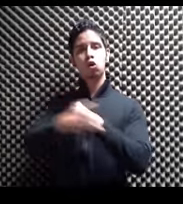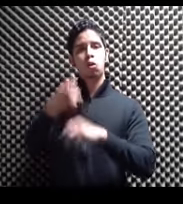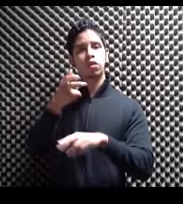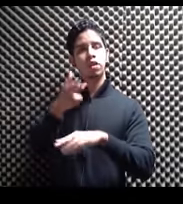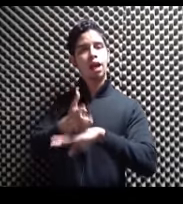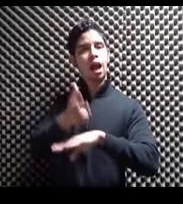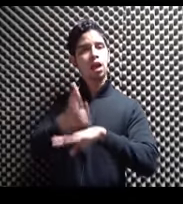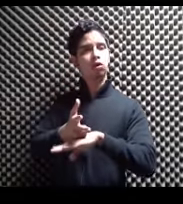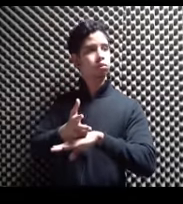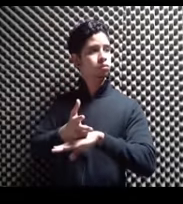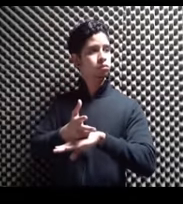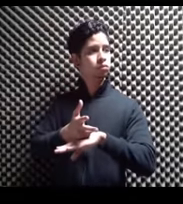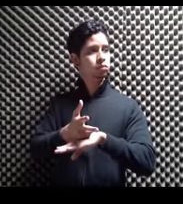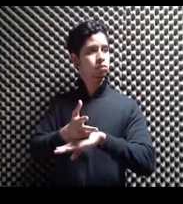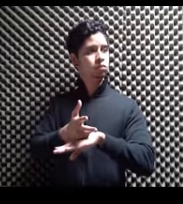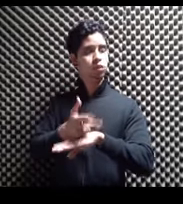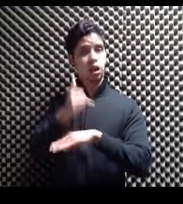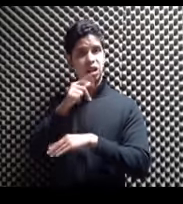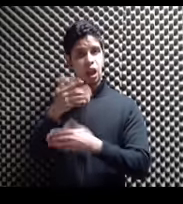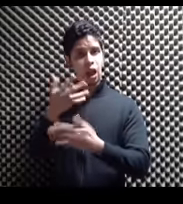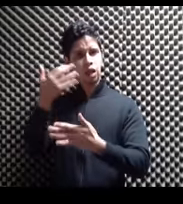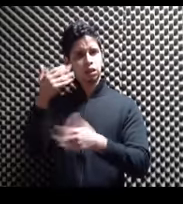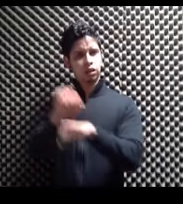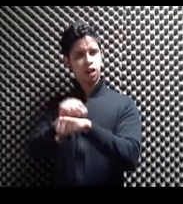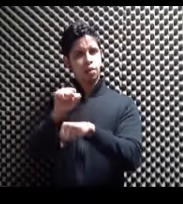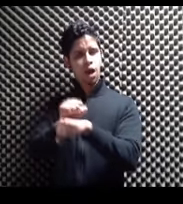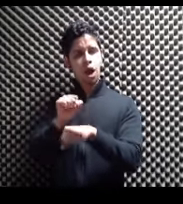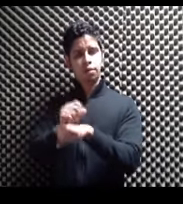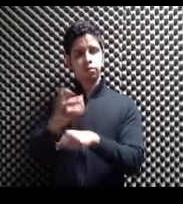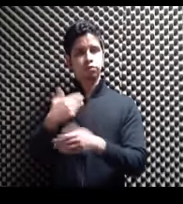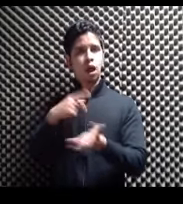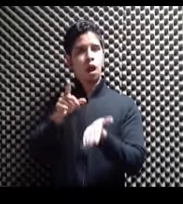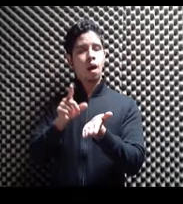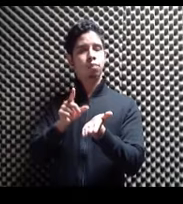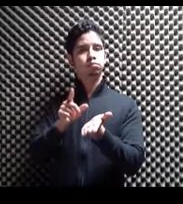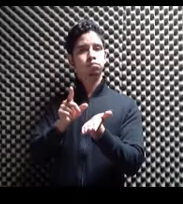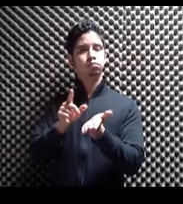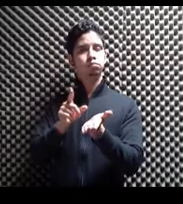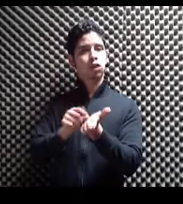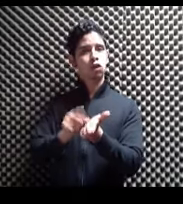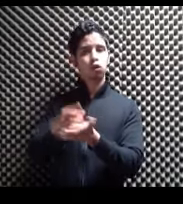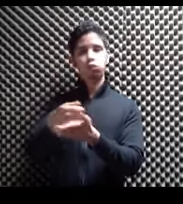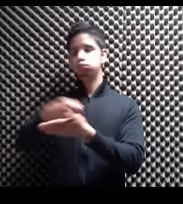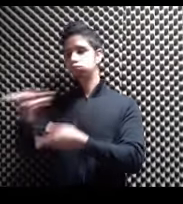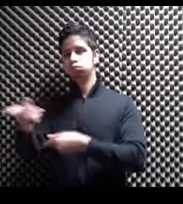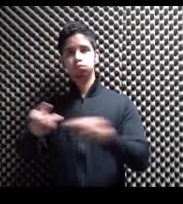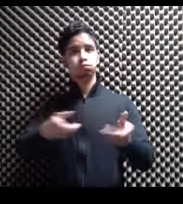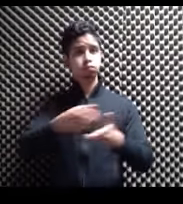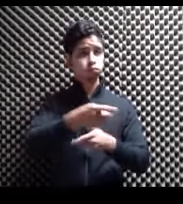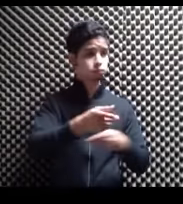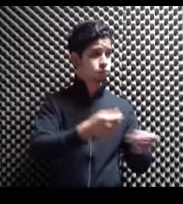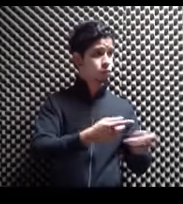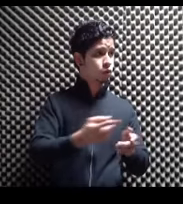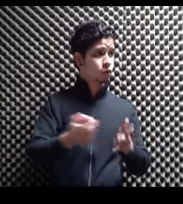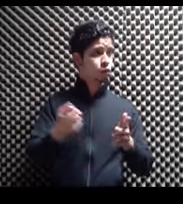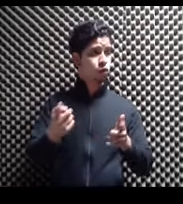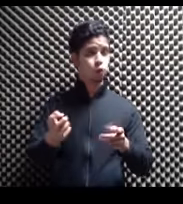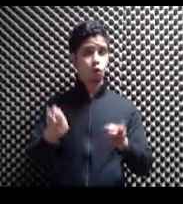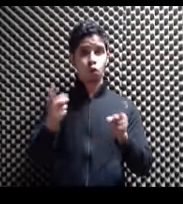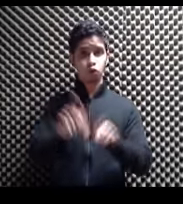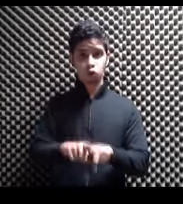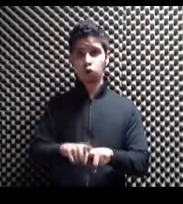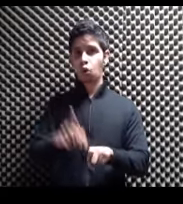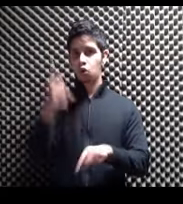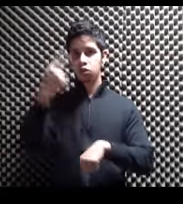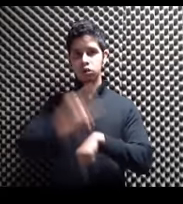repartía periódicos, le dieron un disparo que atravesó por la boca, le tumbó los dientes, o sea, tuvo una